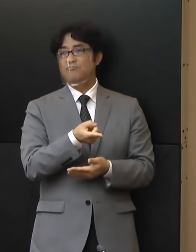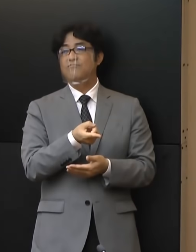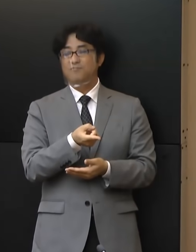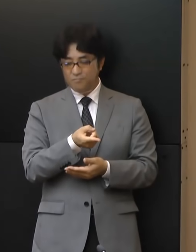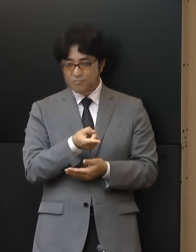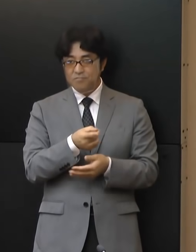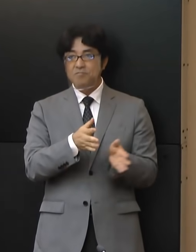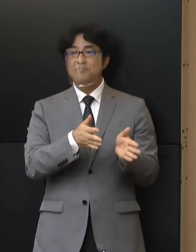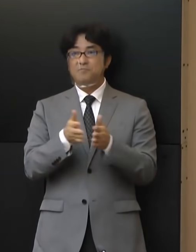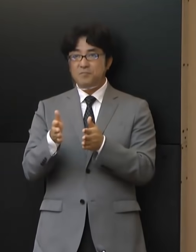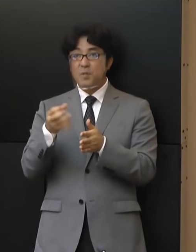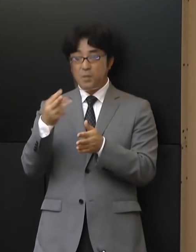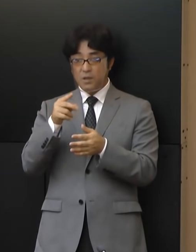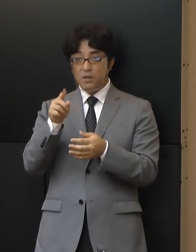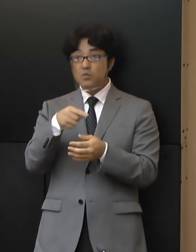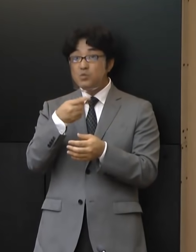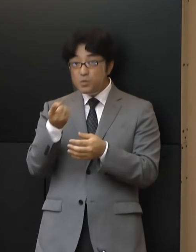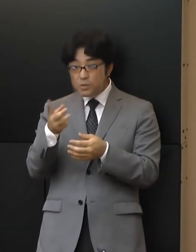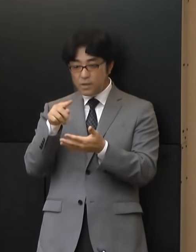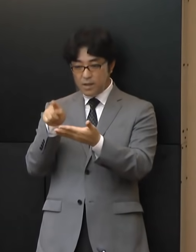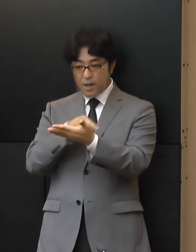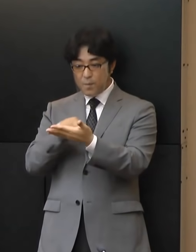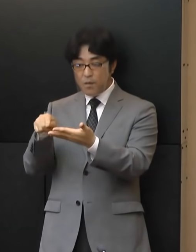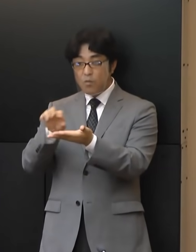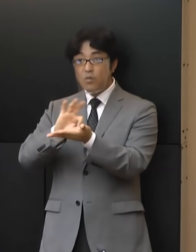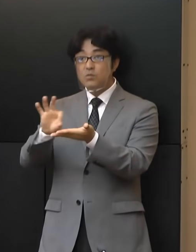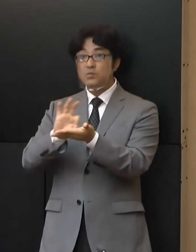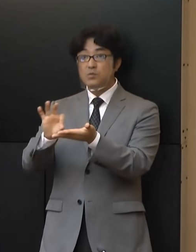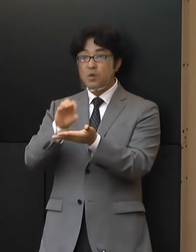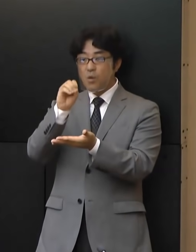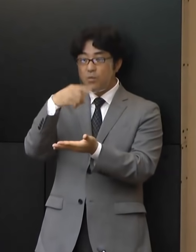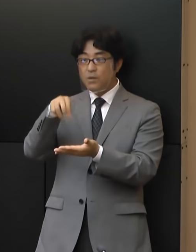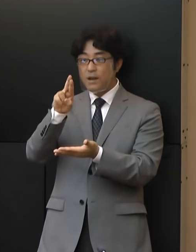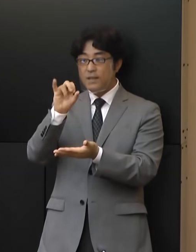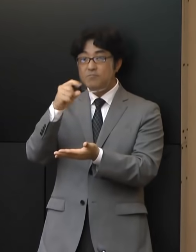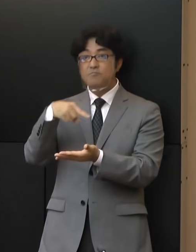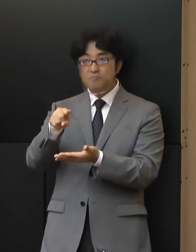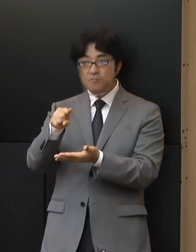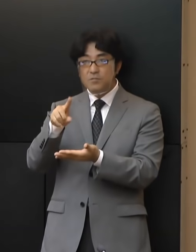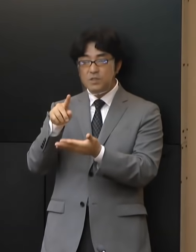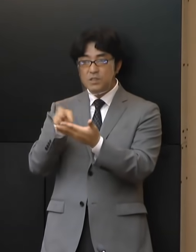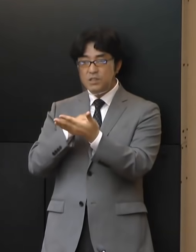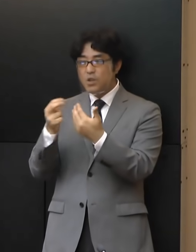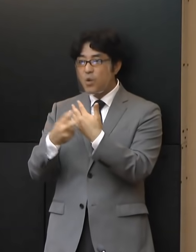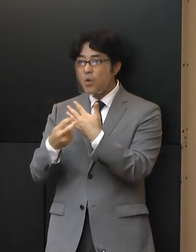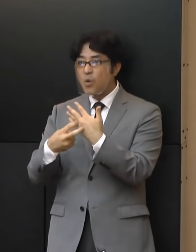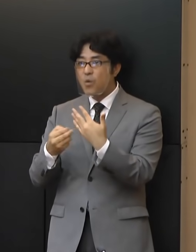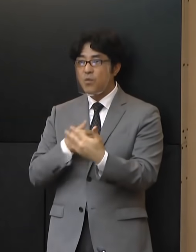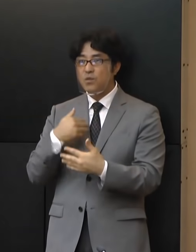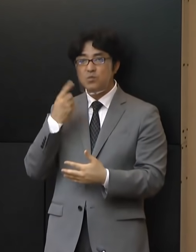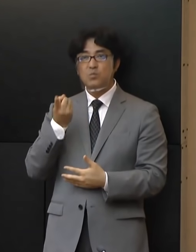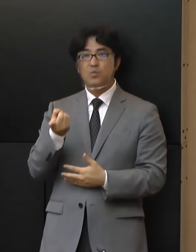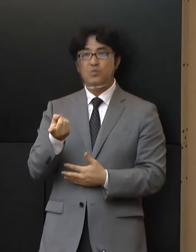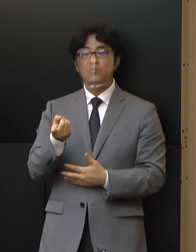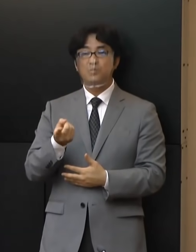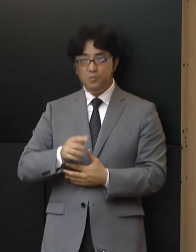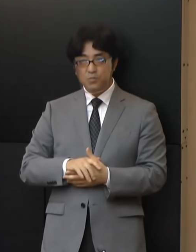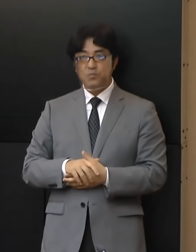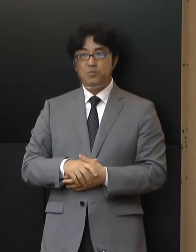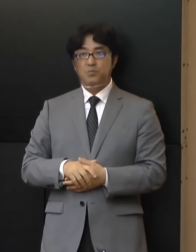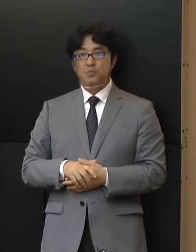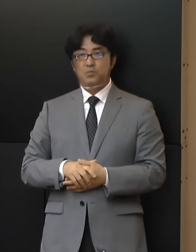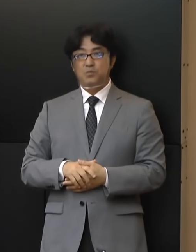ったビデオにおけよるですね、オンライン診療というものも普及していけることができればとは思っております。 では、そ